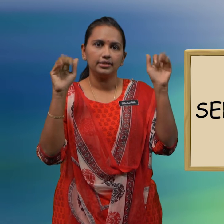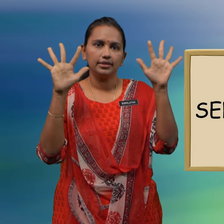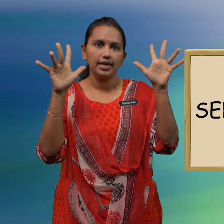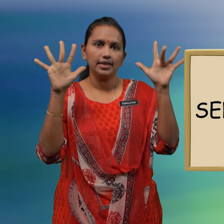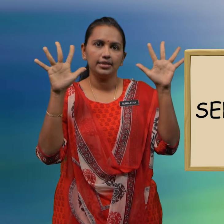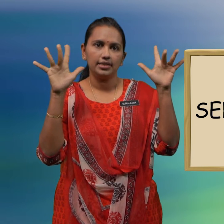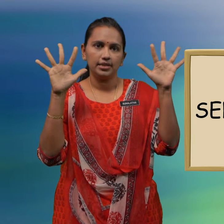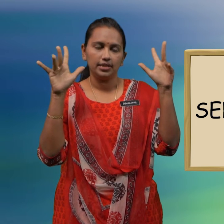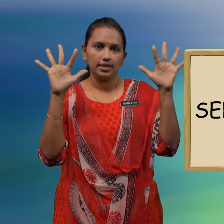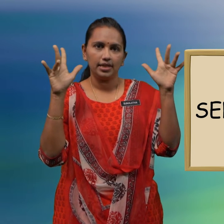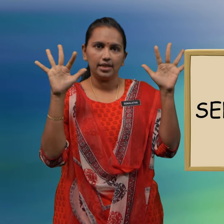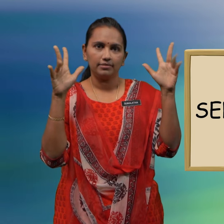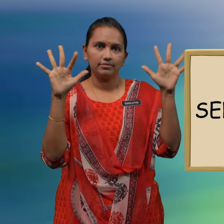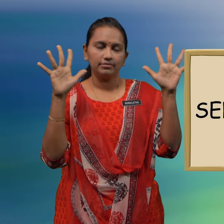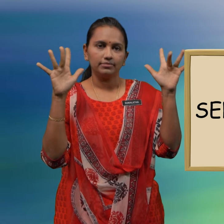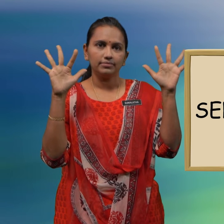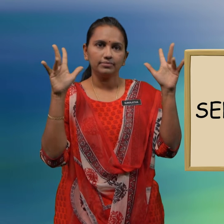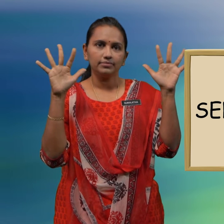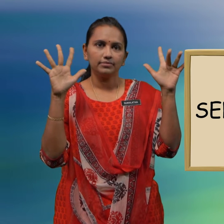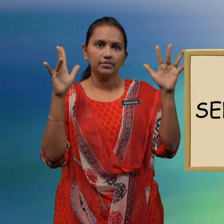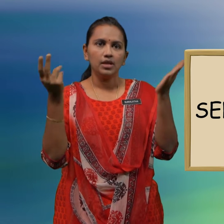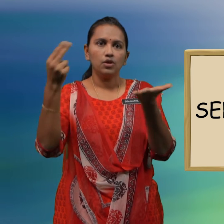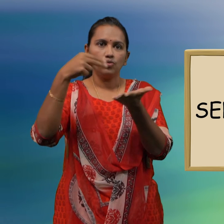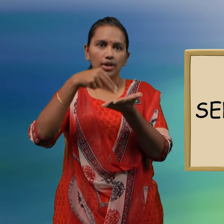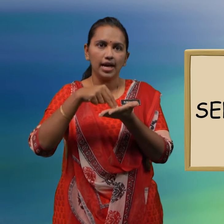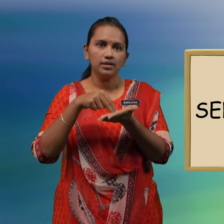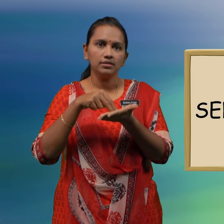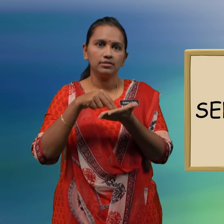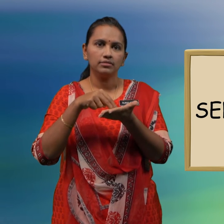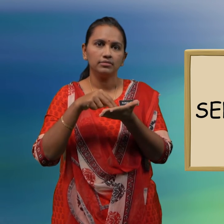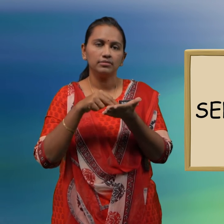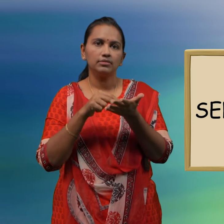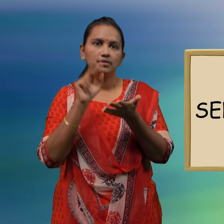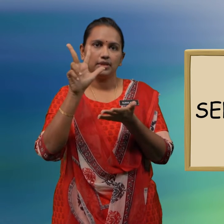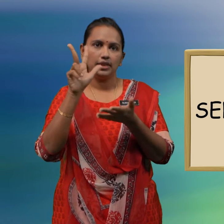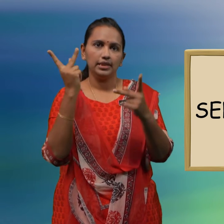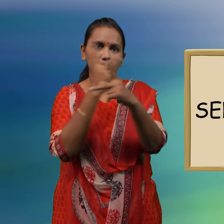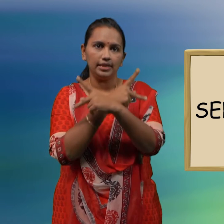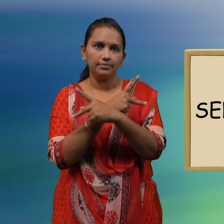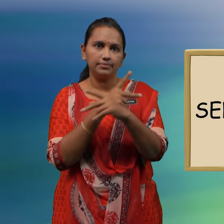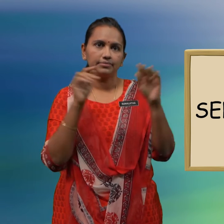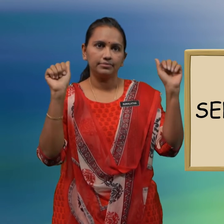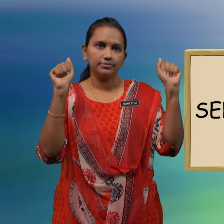gerakkan jari-jari yang lain. Ulang 3 kali.